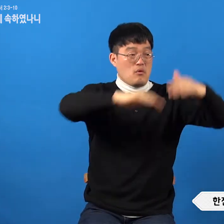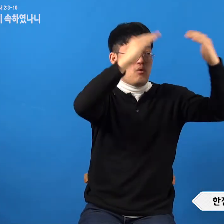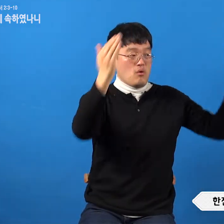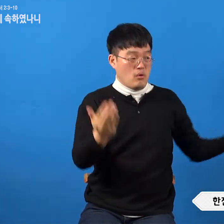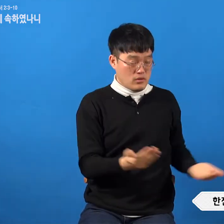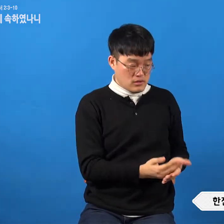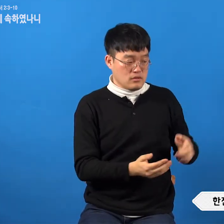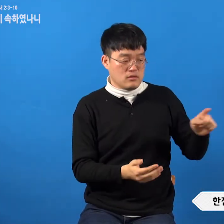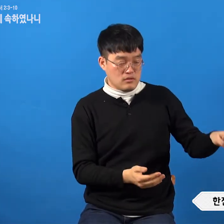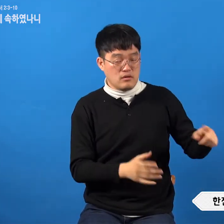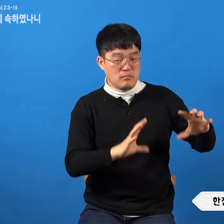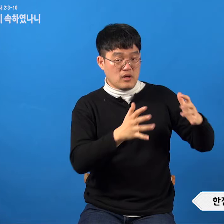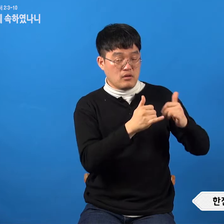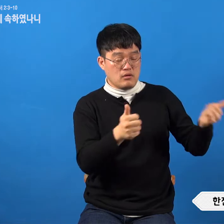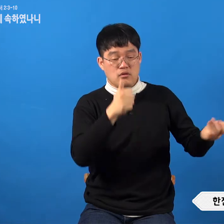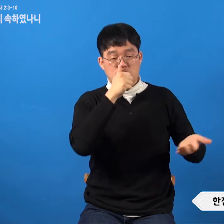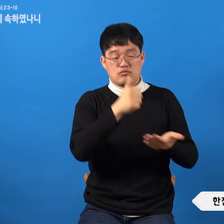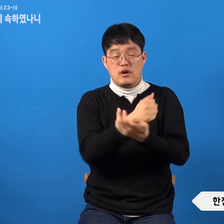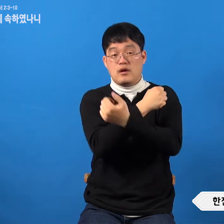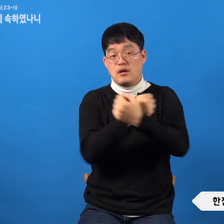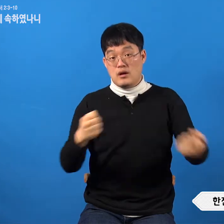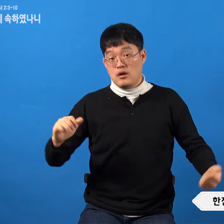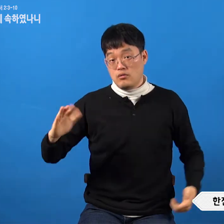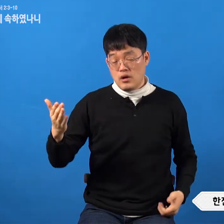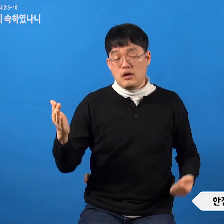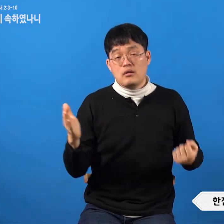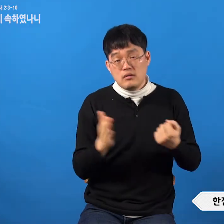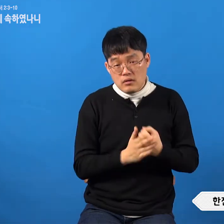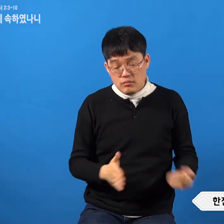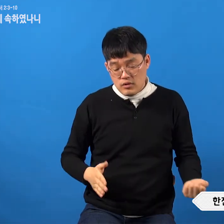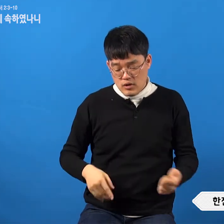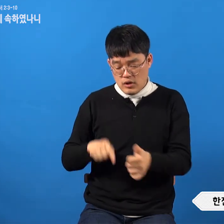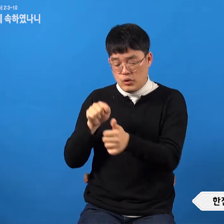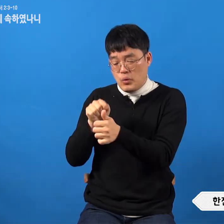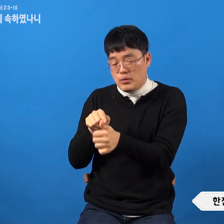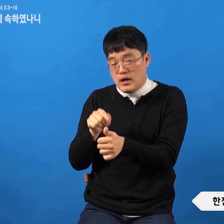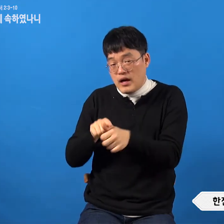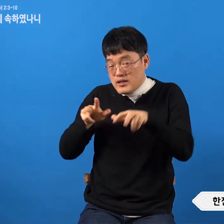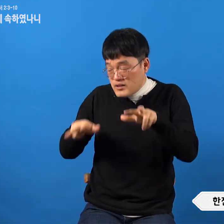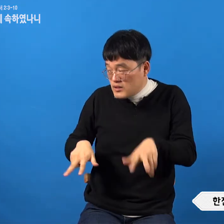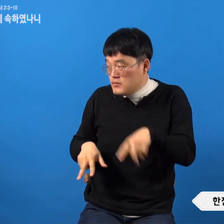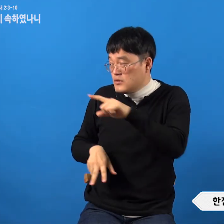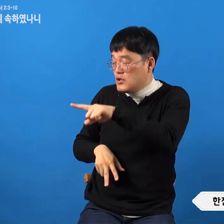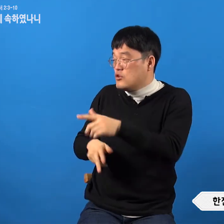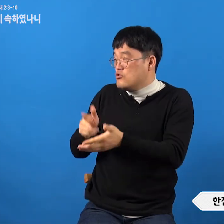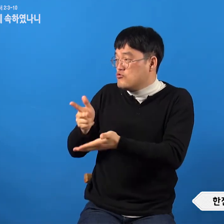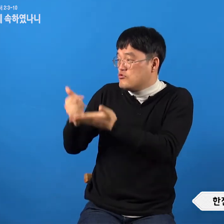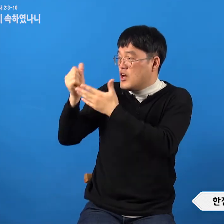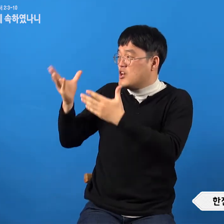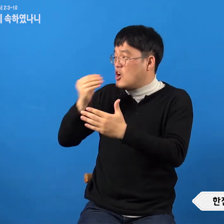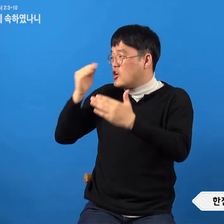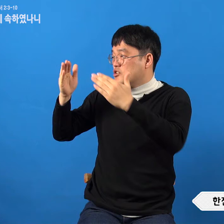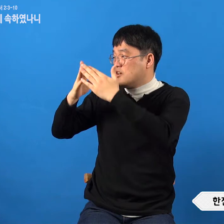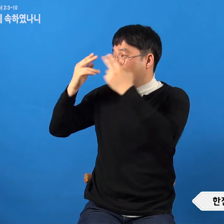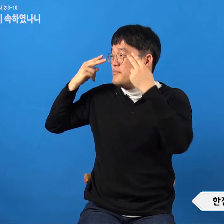수 있었습니다. 그래서 요나가 주의 성전을 바라보나이다 하는 말은